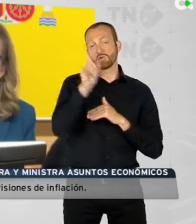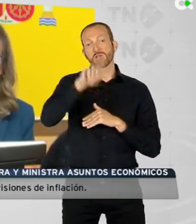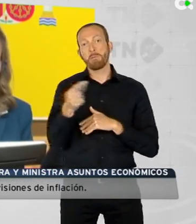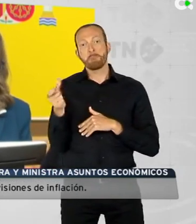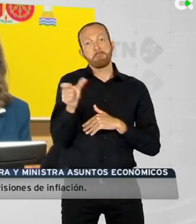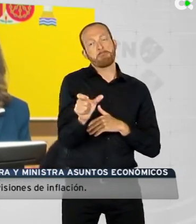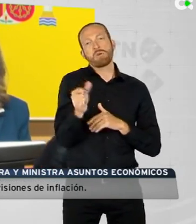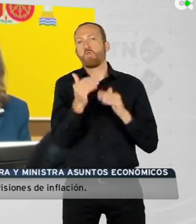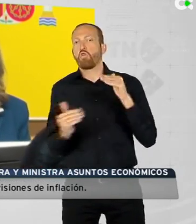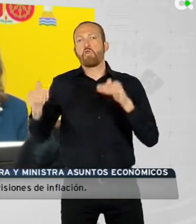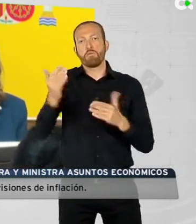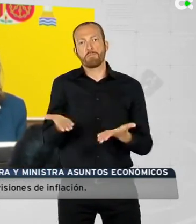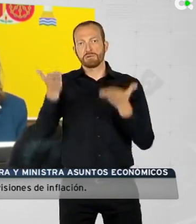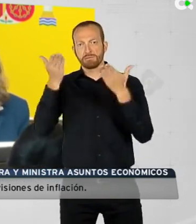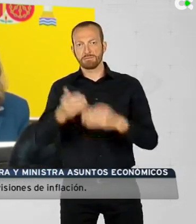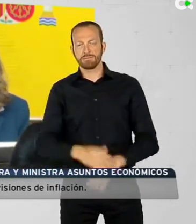sus previsiones de inflación.